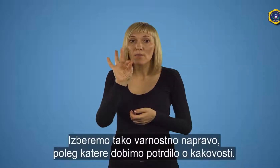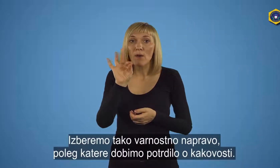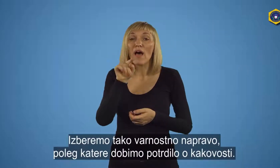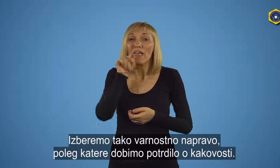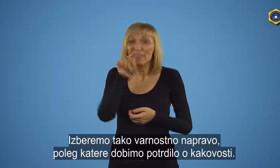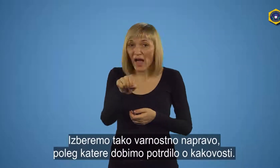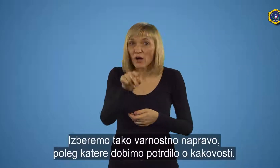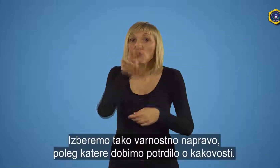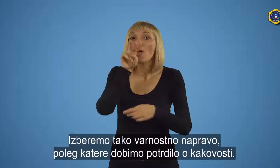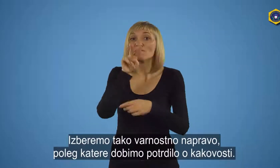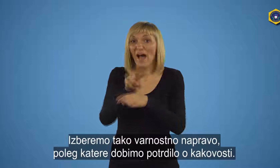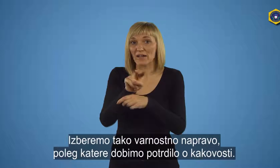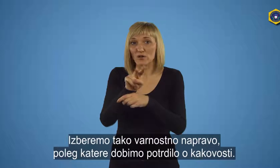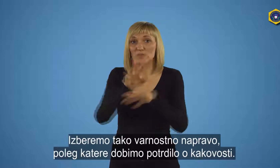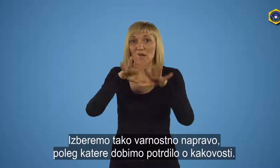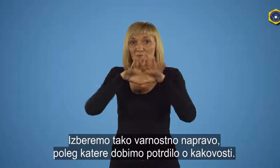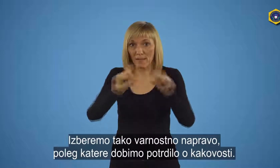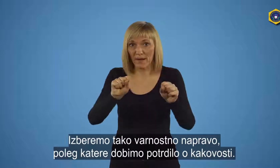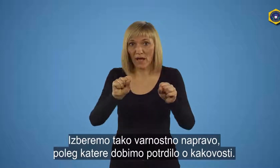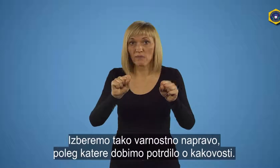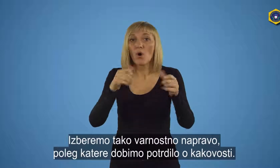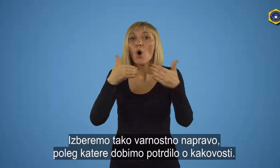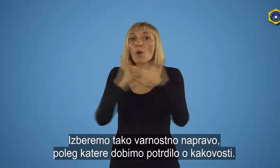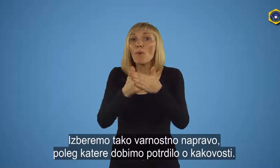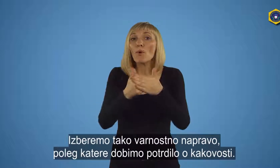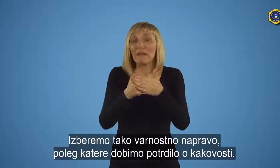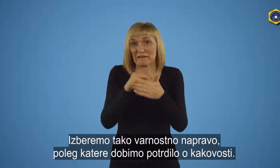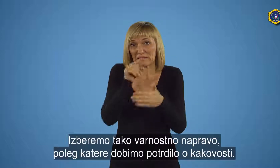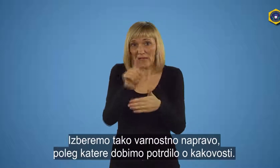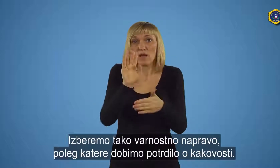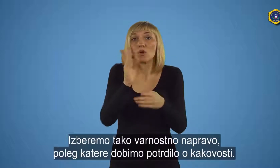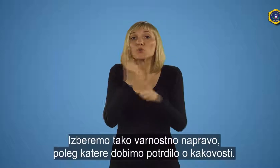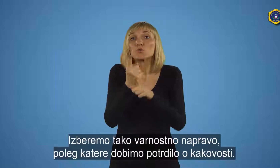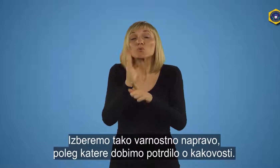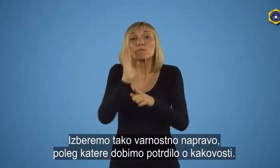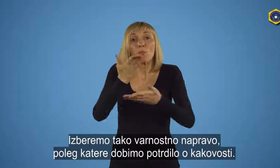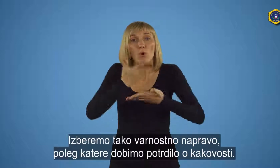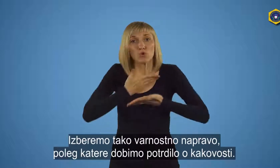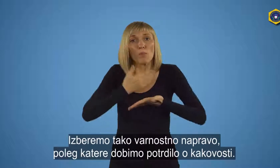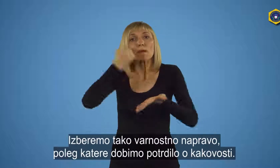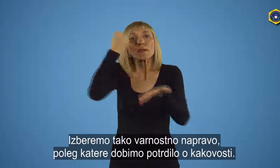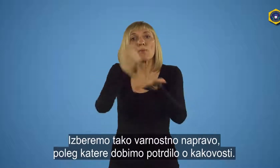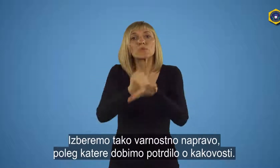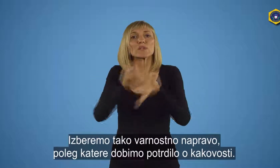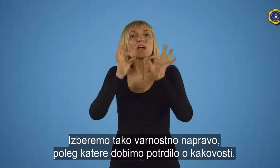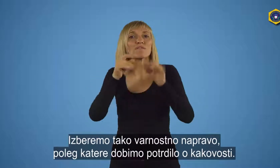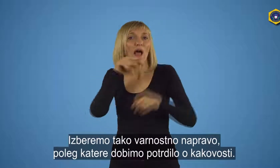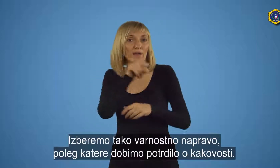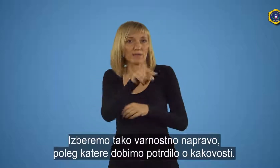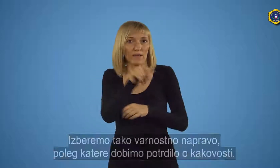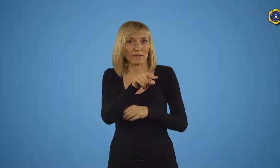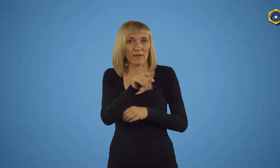Izberemo tako varnostno napravo, poleg katere dobimo potrdilo o kakovosti.